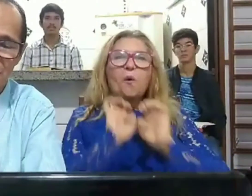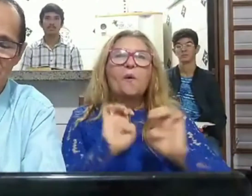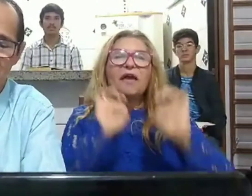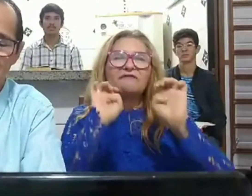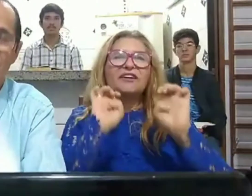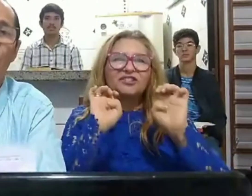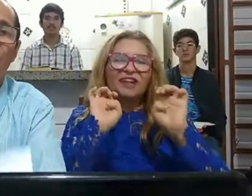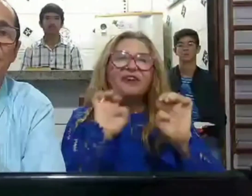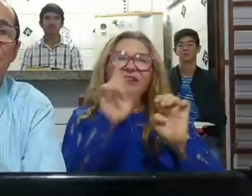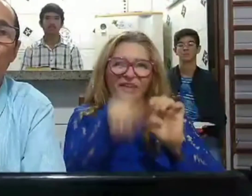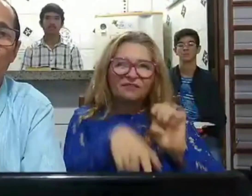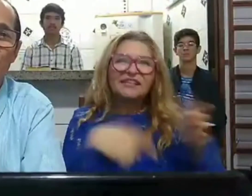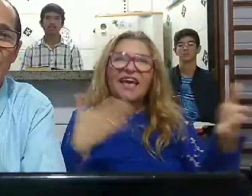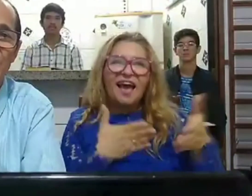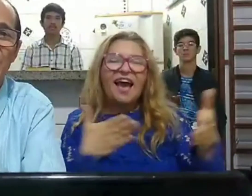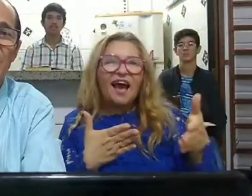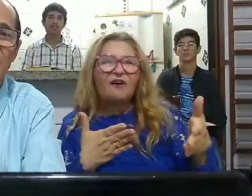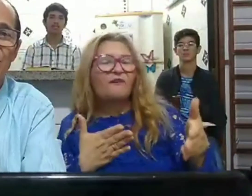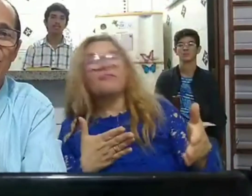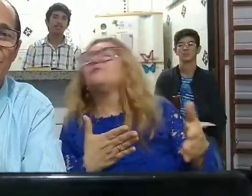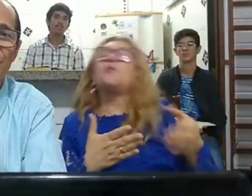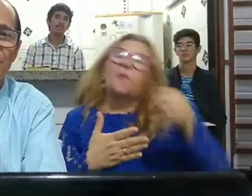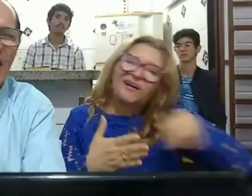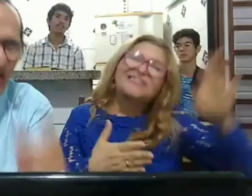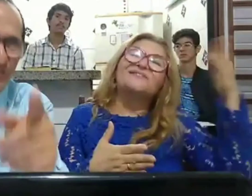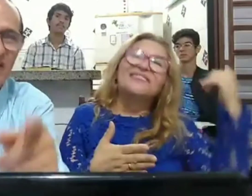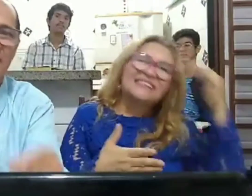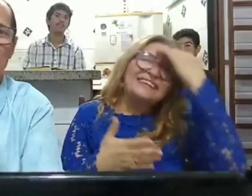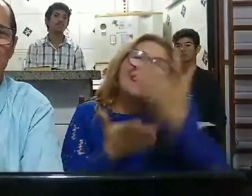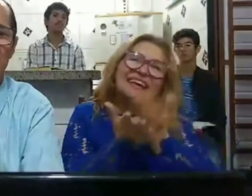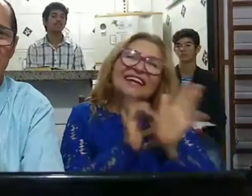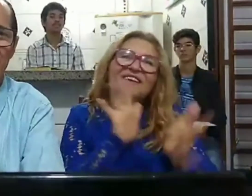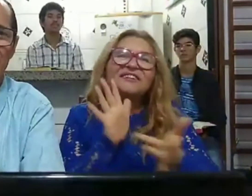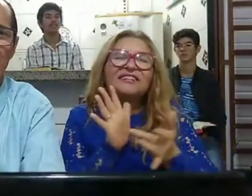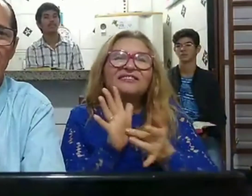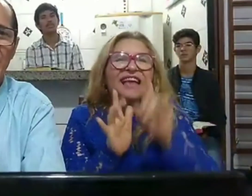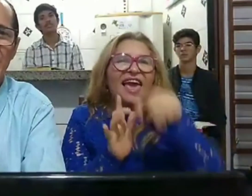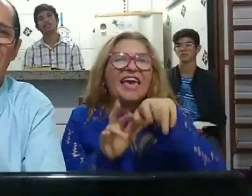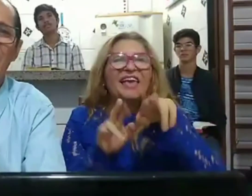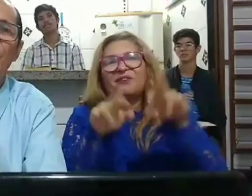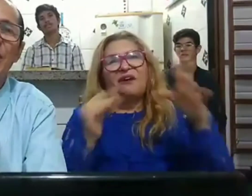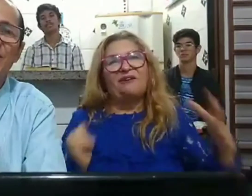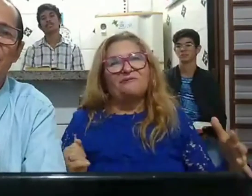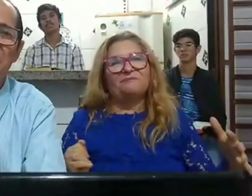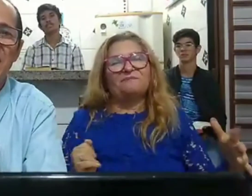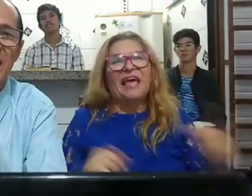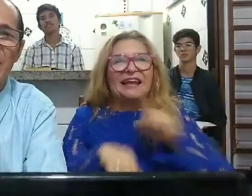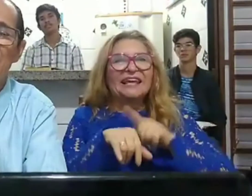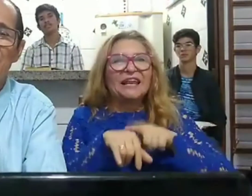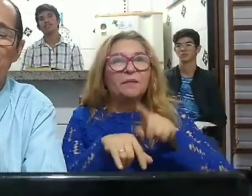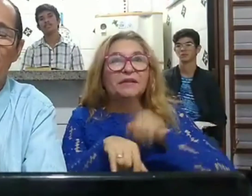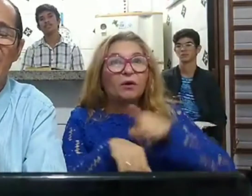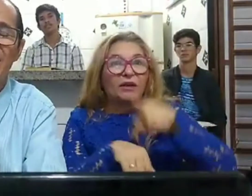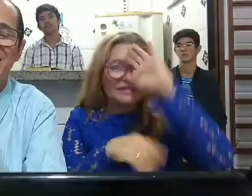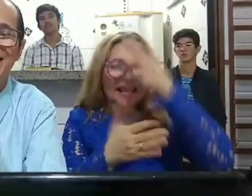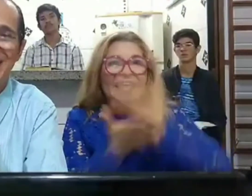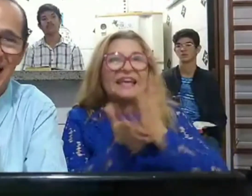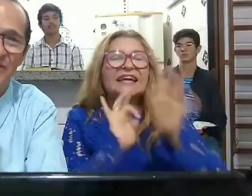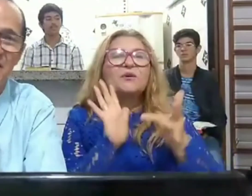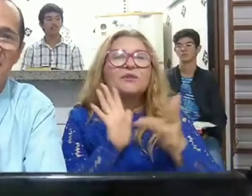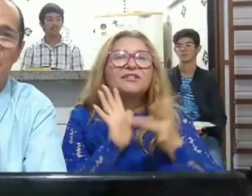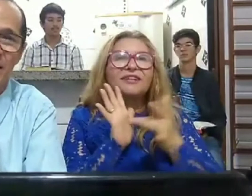você ouviu quando creu em Cristo é o mesmo Evangelho. E naquele momento você creu em Cristo porque Ele